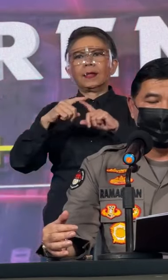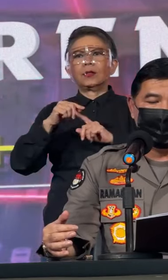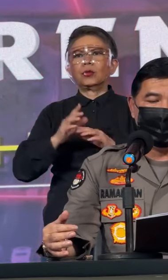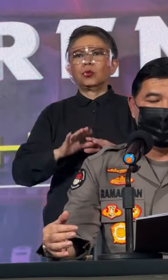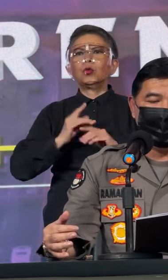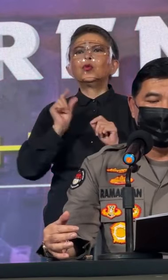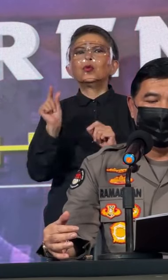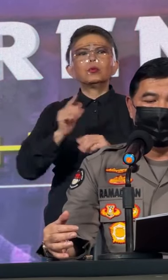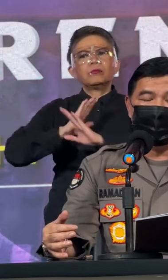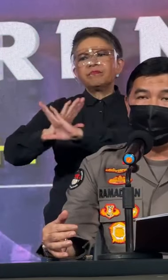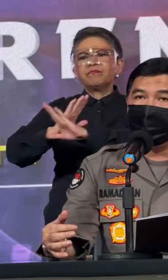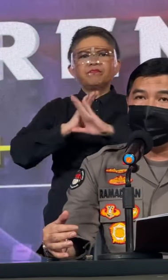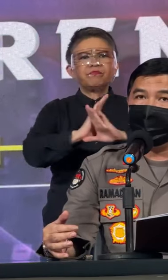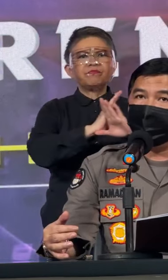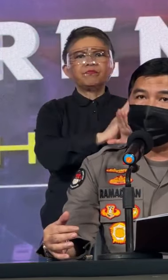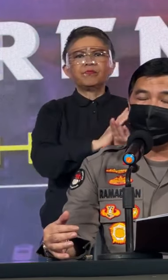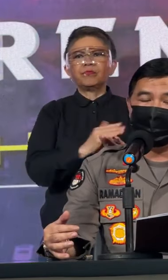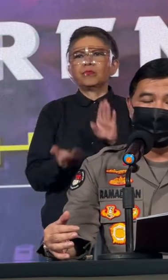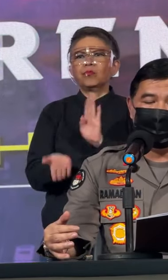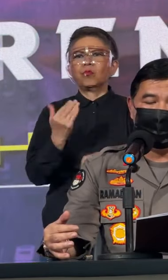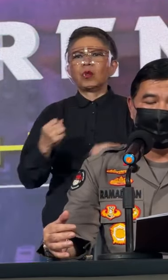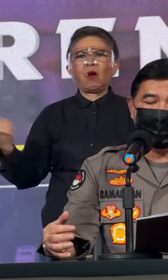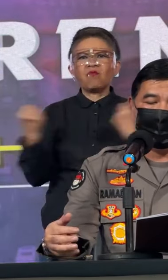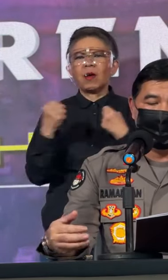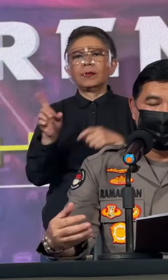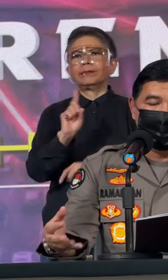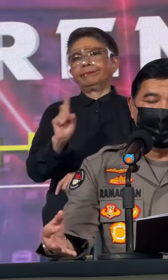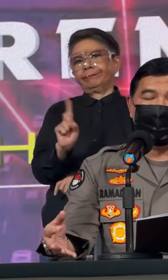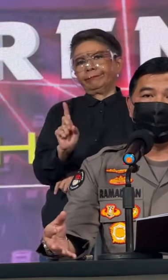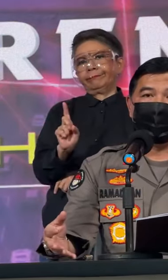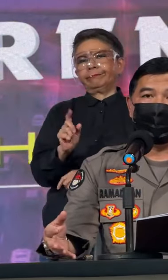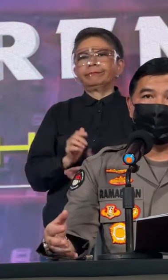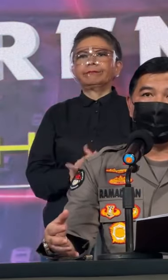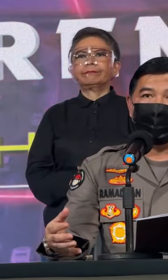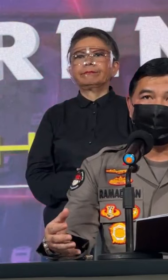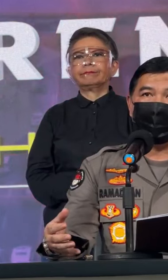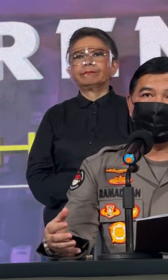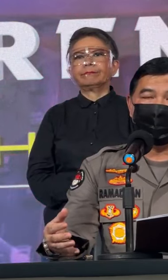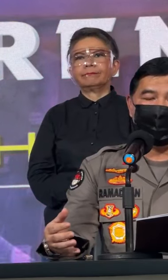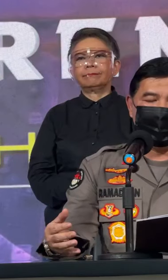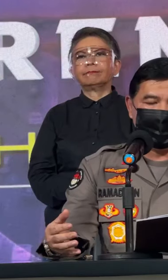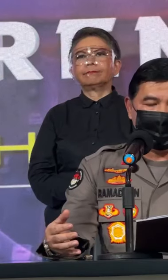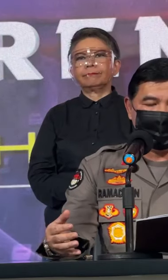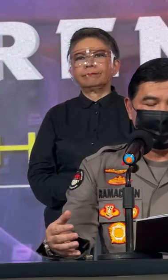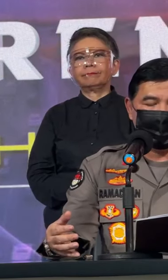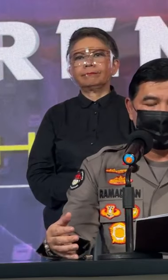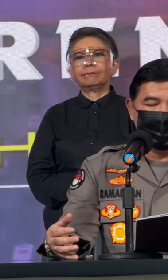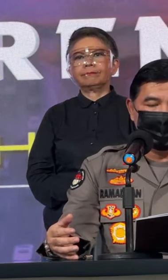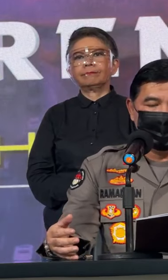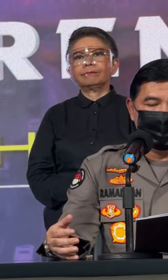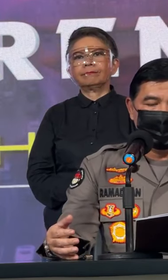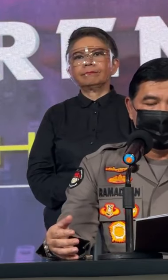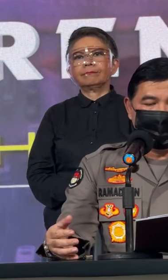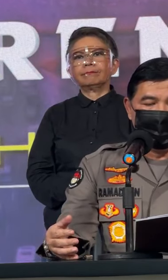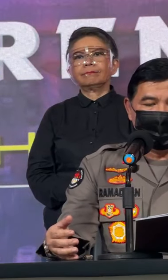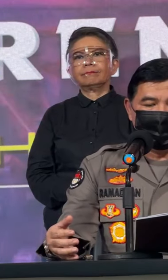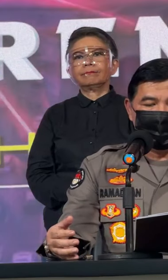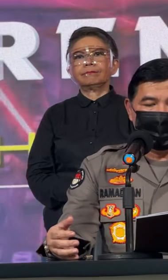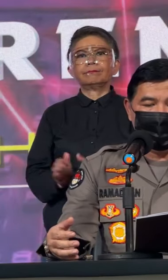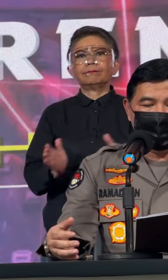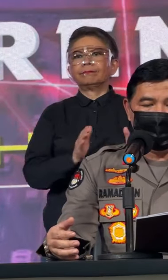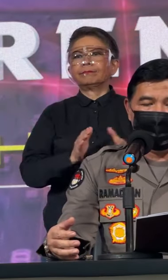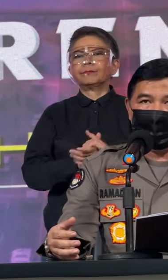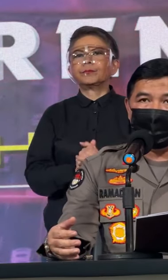untuk mencegah tidak ada aksi balasan atau aksi-aksi lainnya.